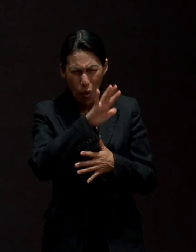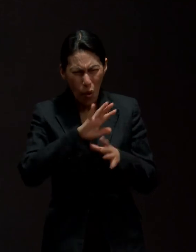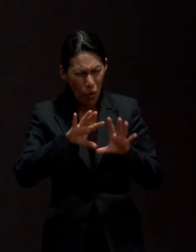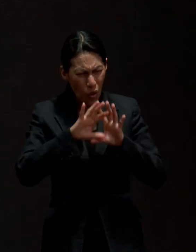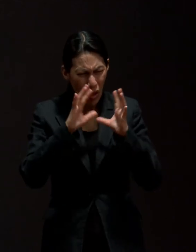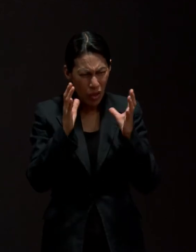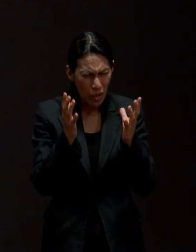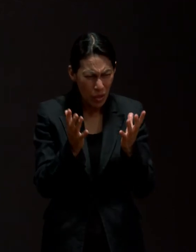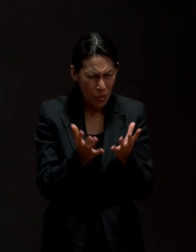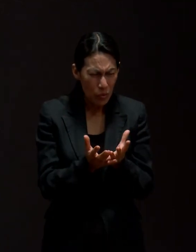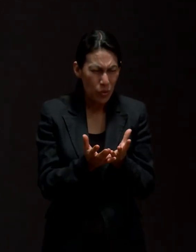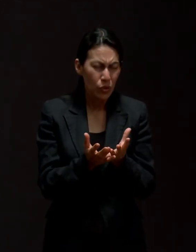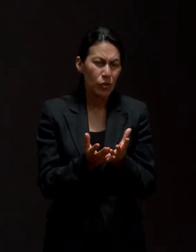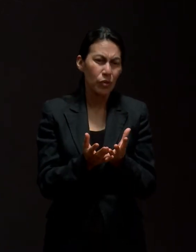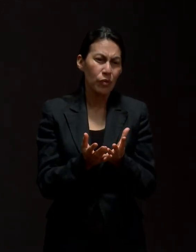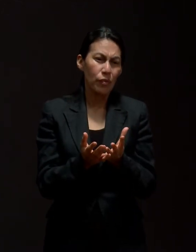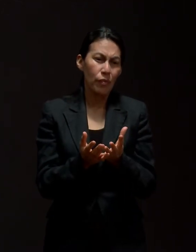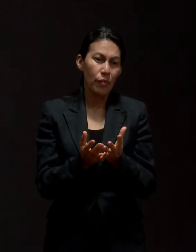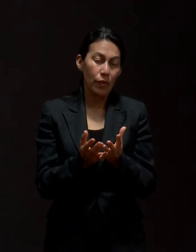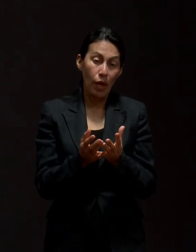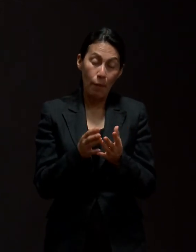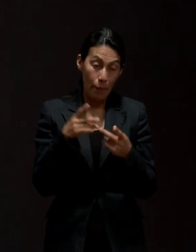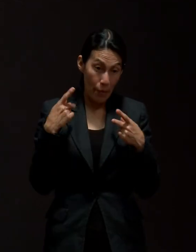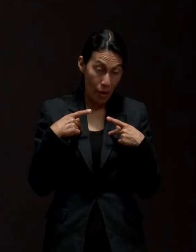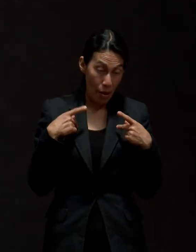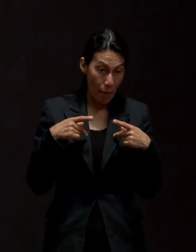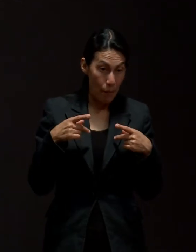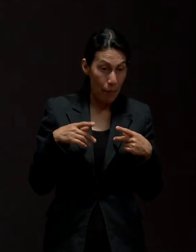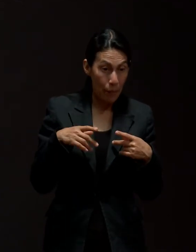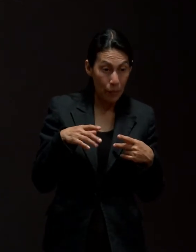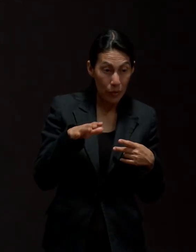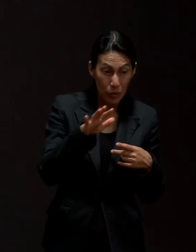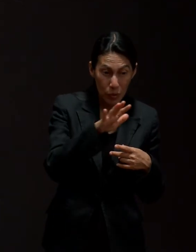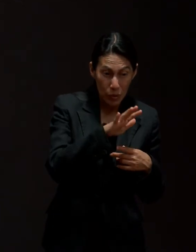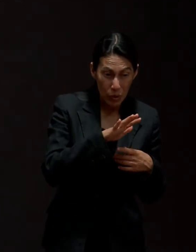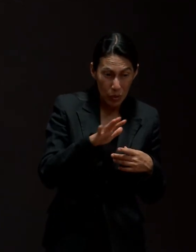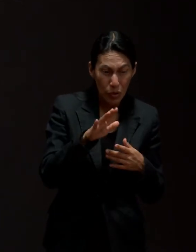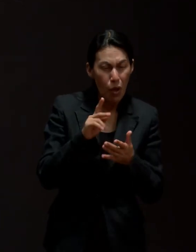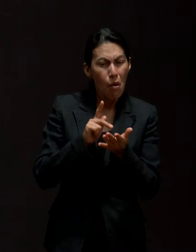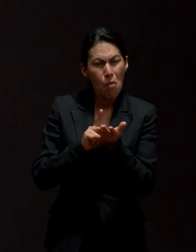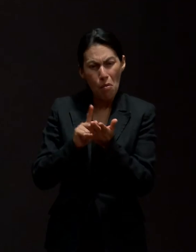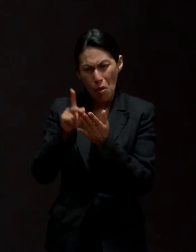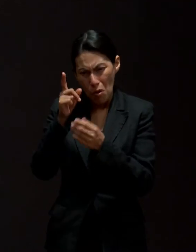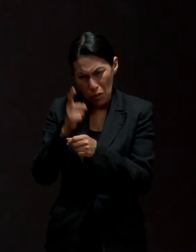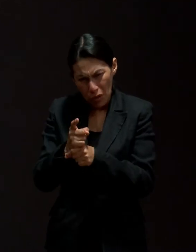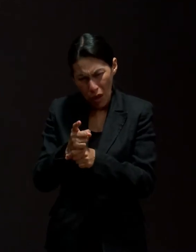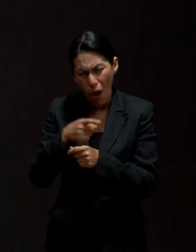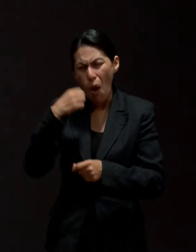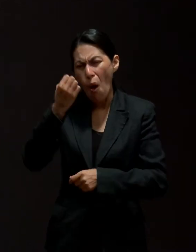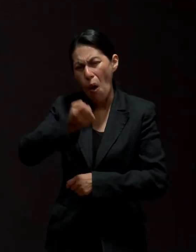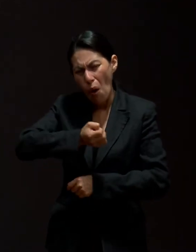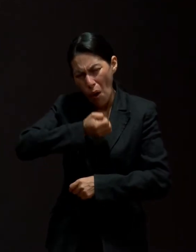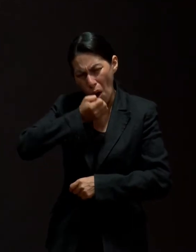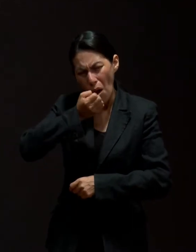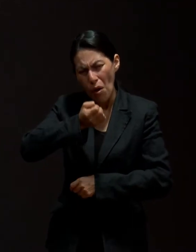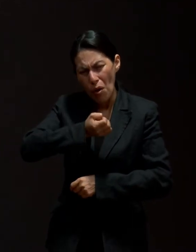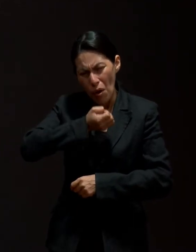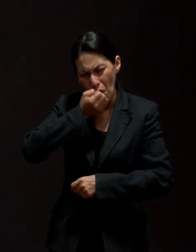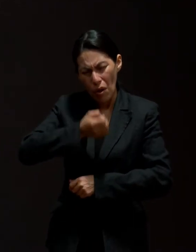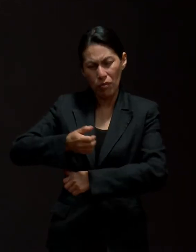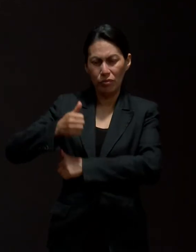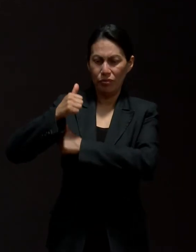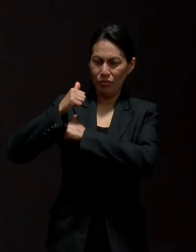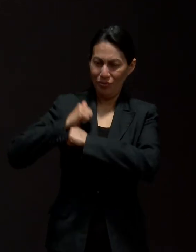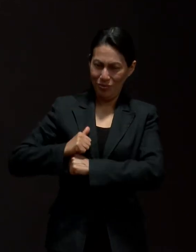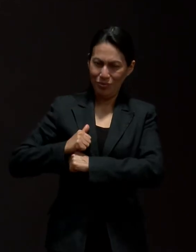Dios está dirigiendo todos los acontecimientos a una mayor reunión de personas altamente voluntarias